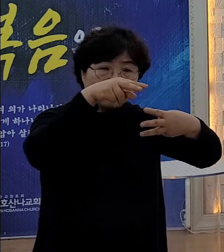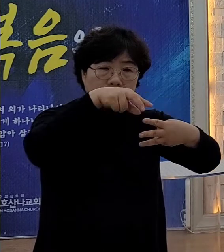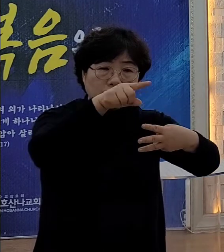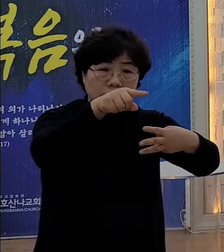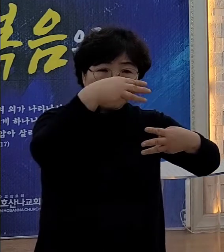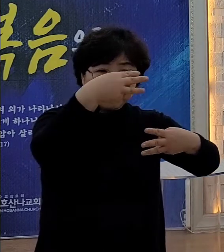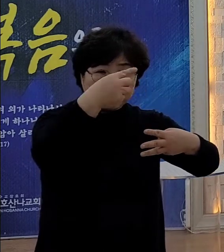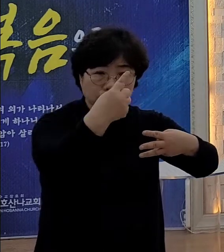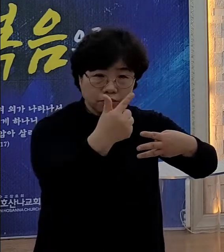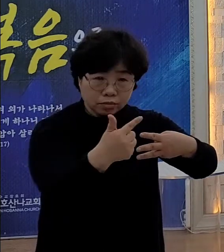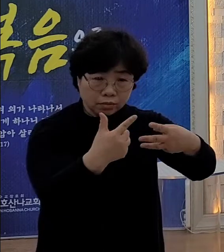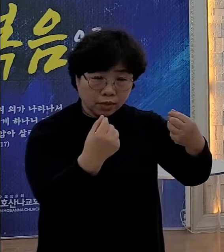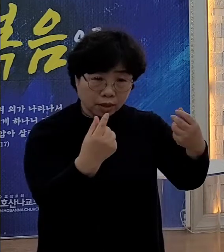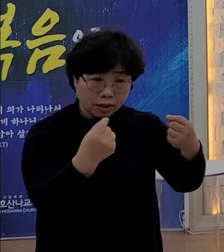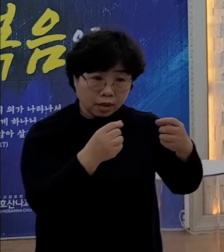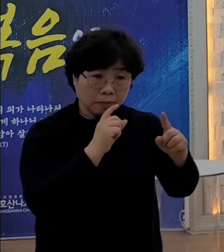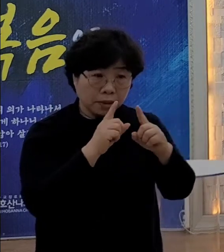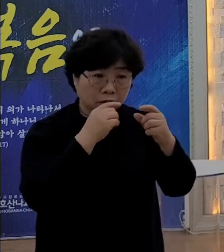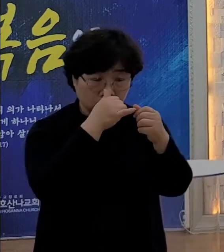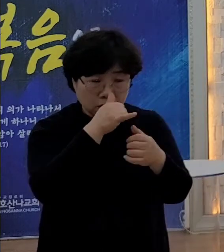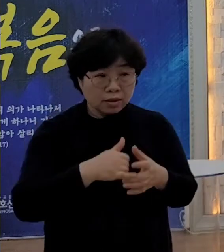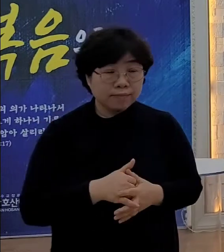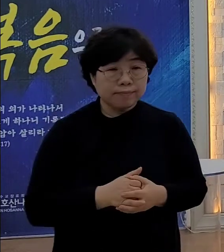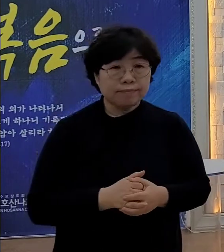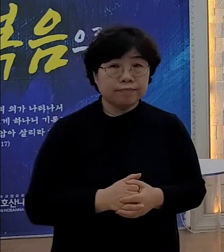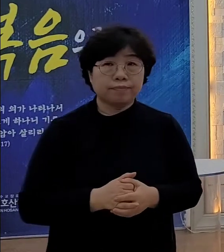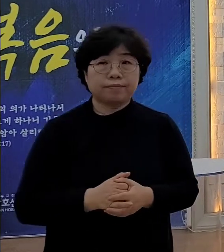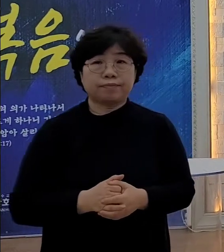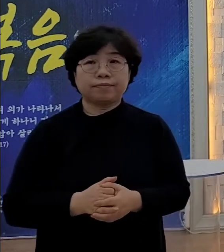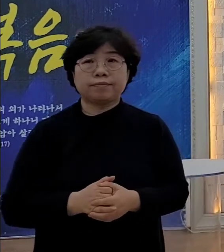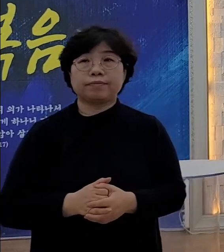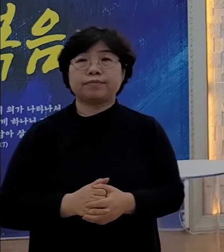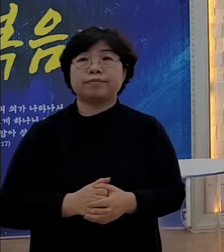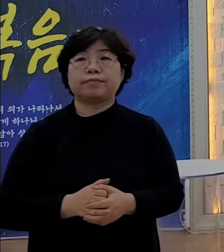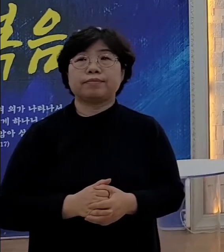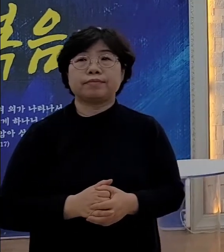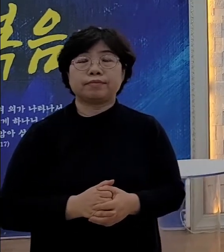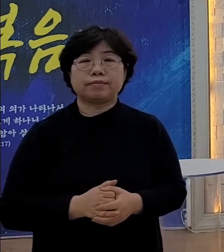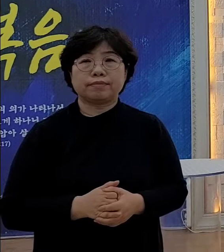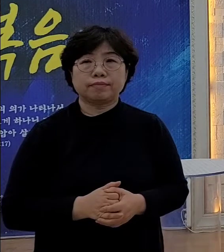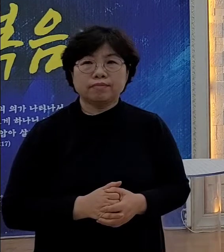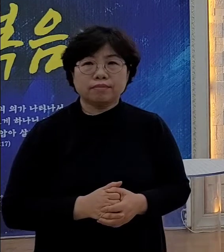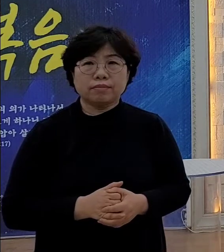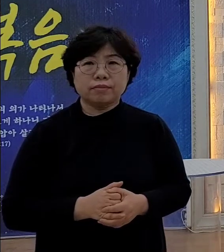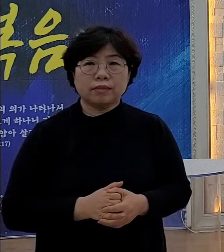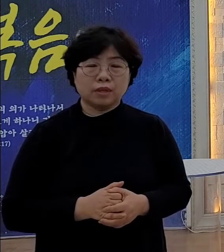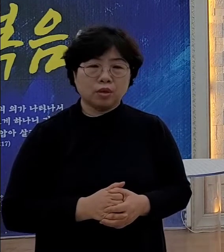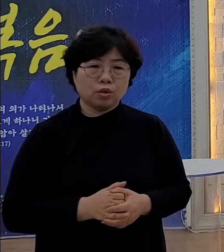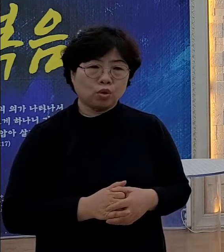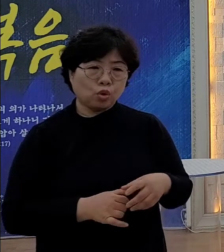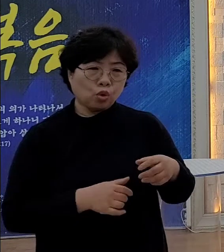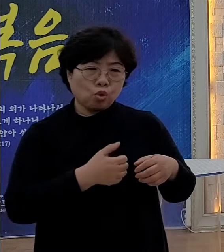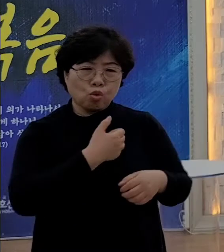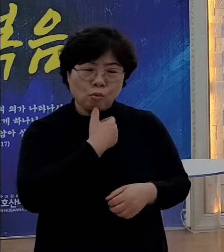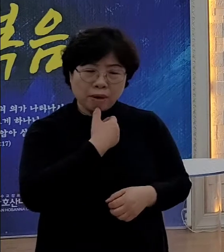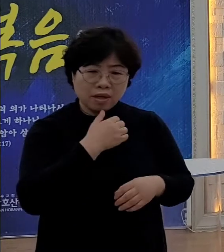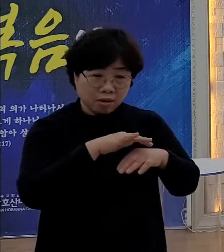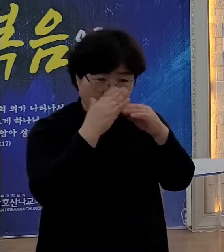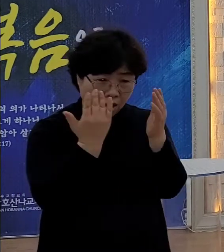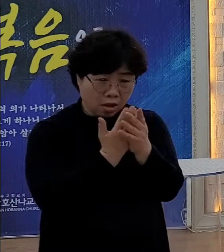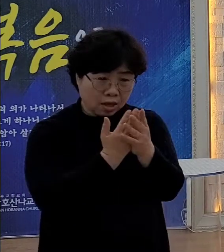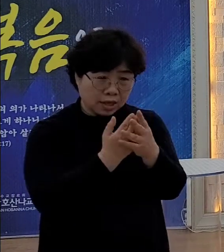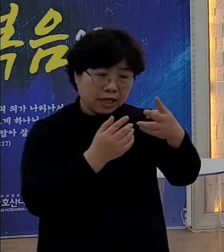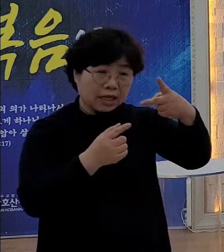서론이다. 제가 1장 하면서 원래 7절까지 서론이라 해놓고는 목사님 또 말씀을 바꾸십니까? 이렇게 할 수도